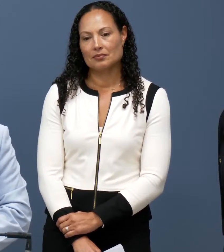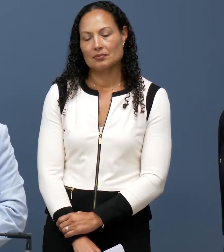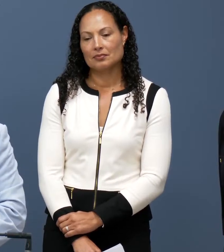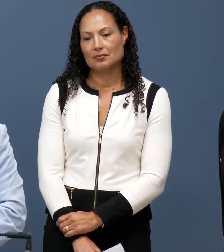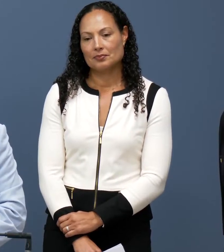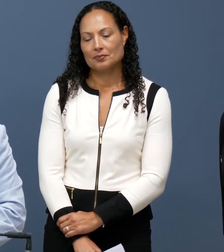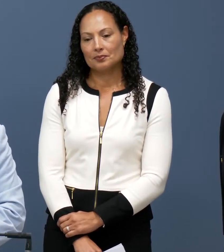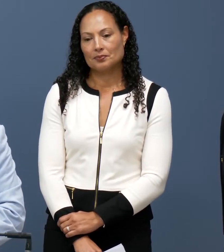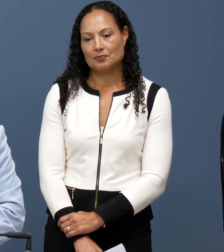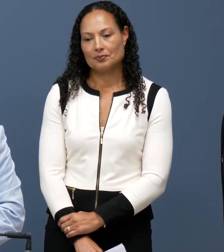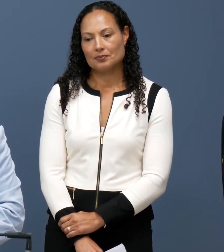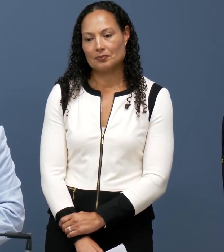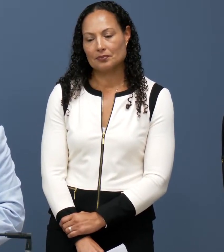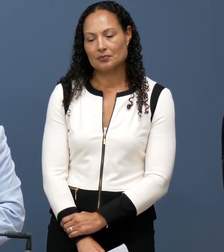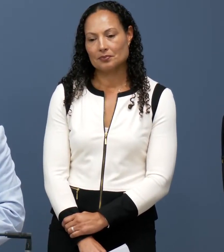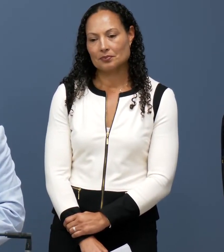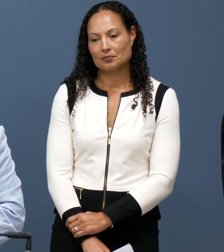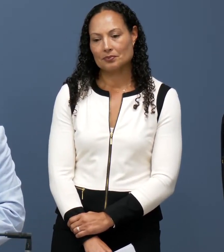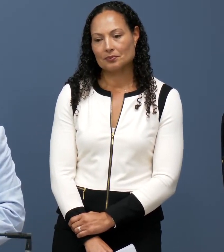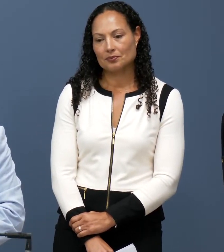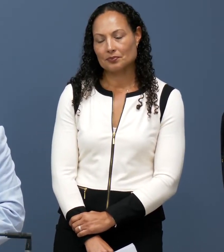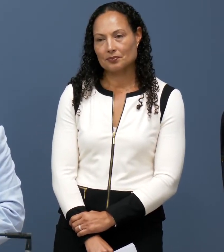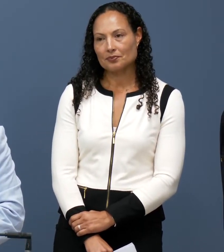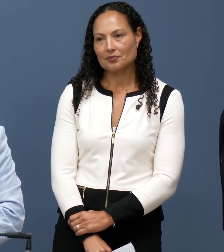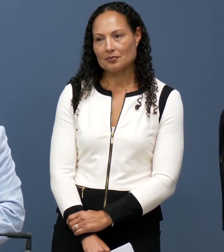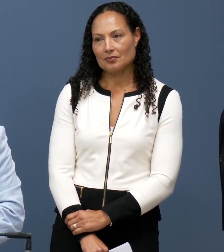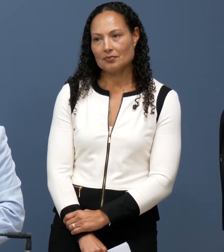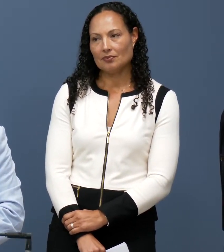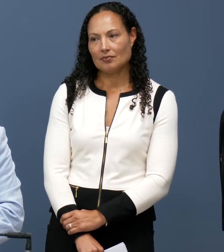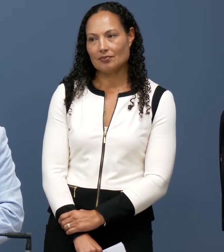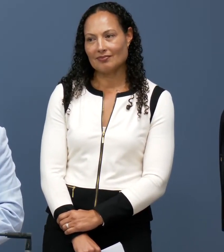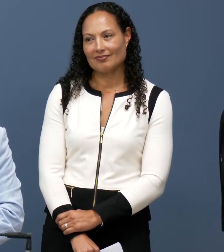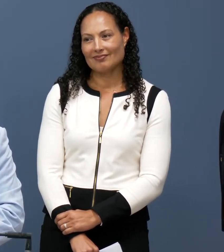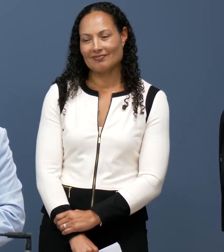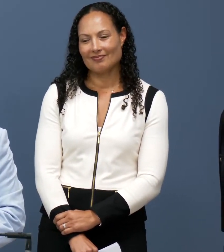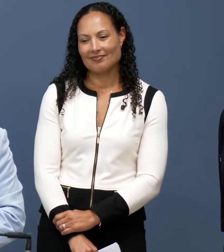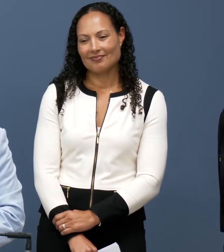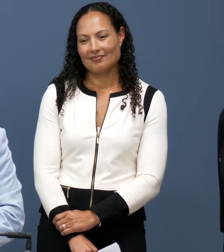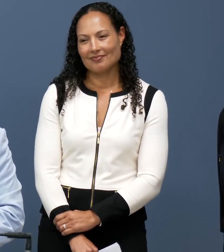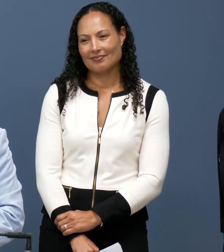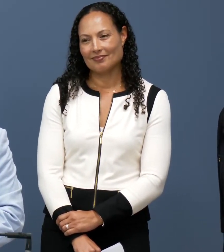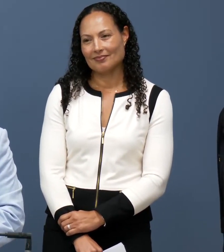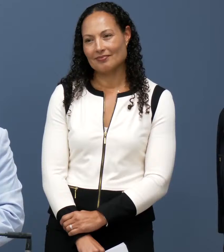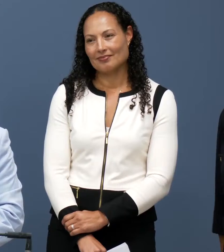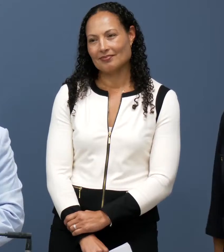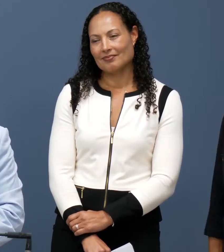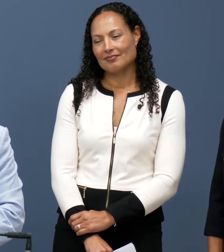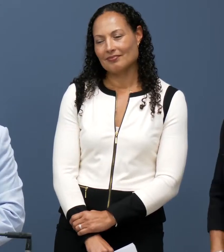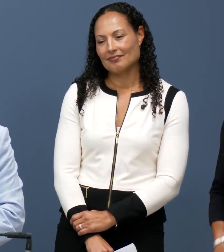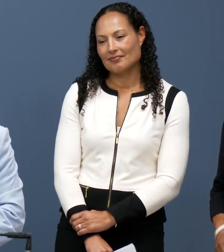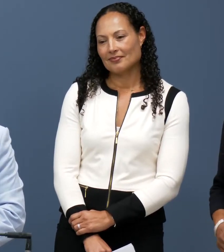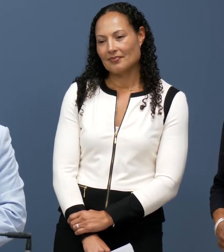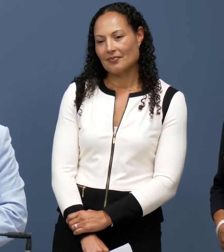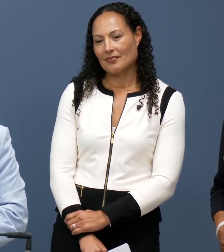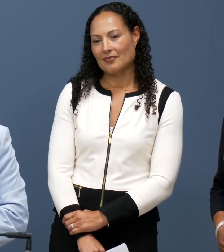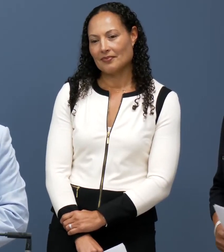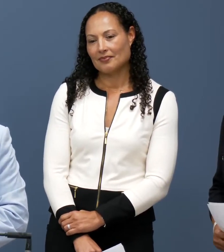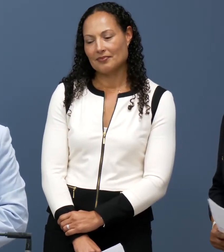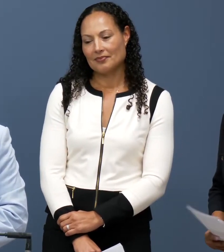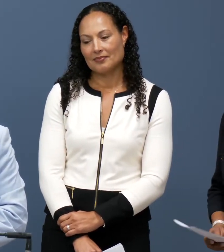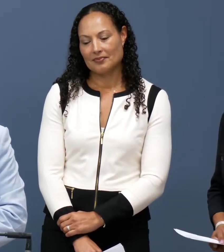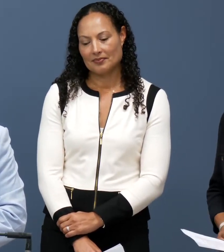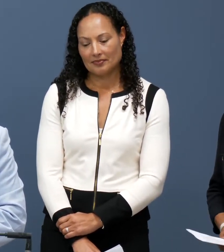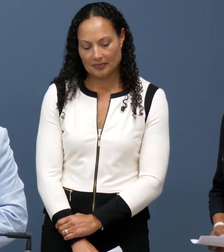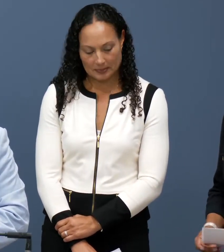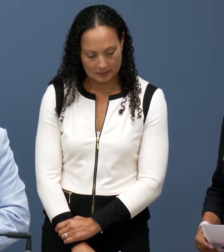ត្តិហើយផ្នែកសុខភាពផ្លូវចិត្តនិងលំនៅឋានទី2គឺបង្កើនថវិកាទ្រទ្រង់និងធនធានដើម្បីអនុវត្តគម្រោងកម្មវិធីថ្មីហើយទី3គឺ